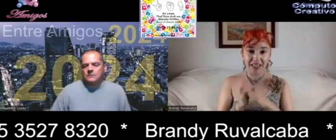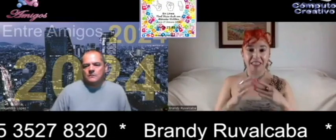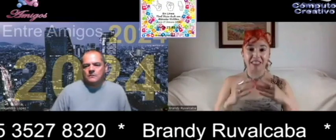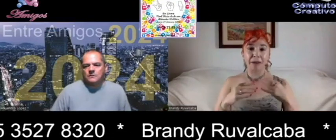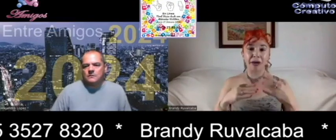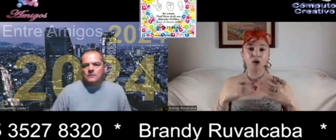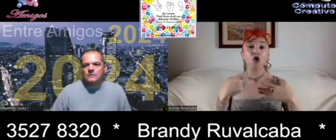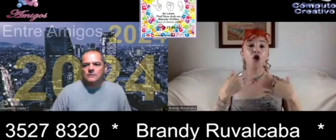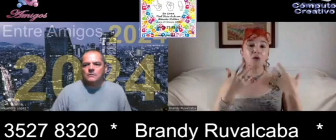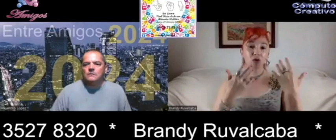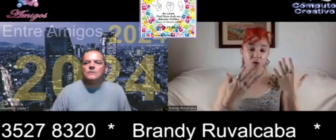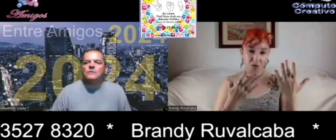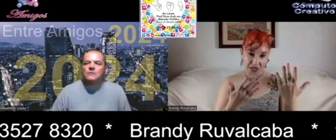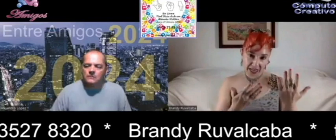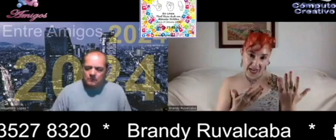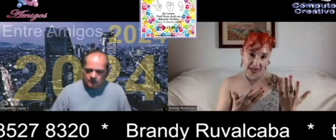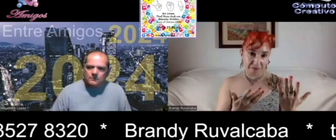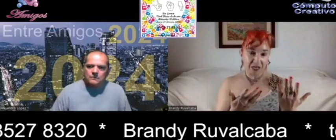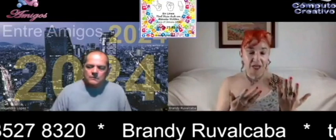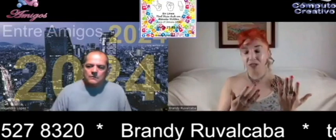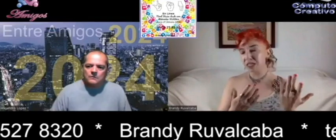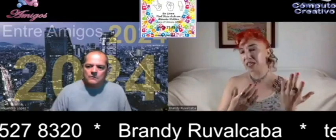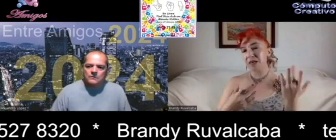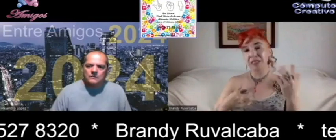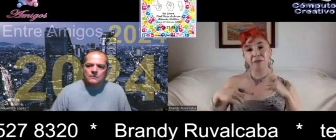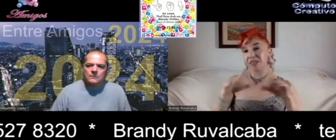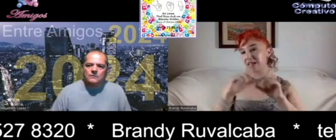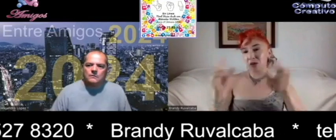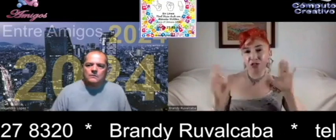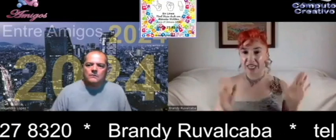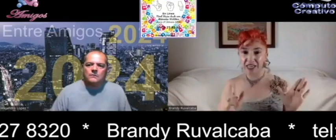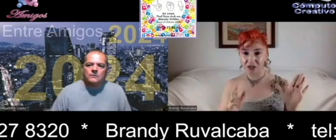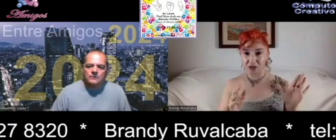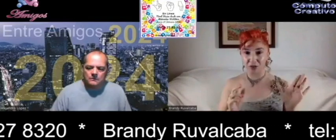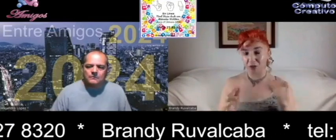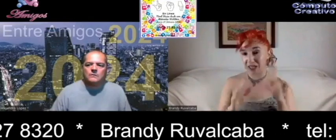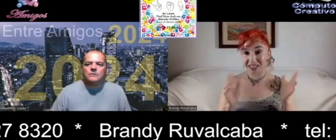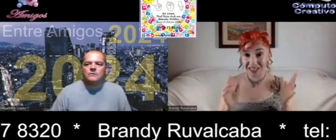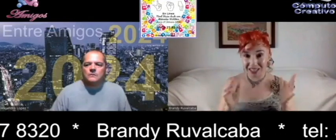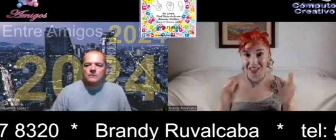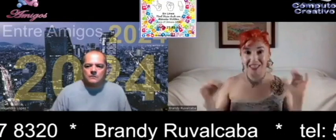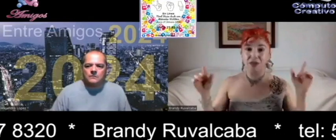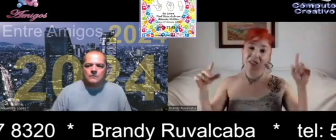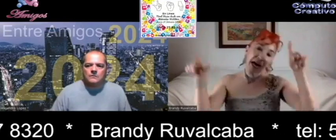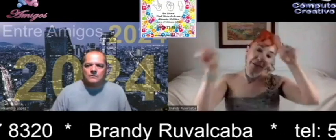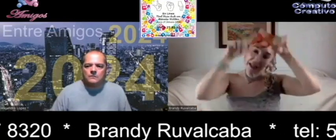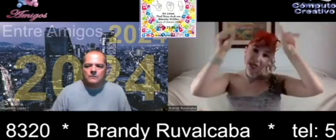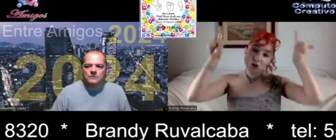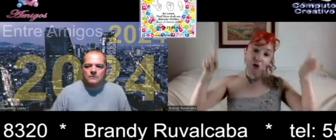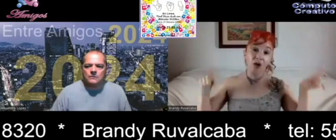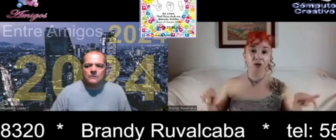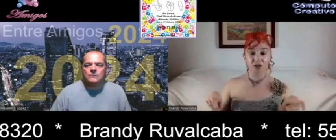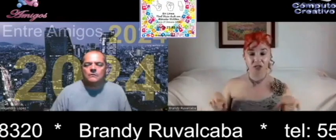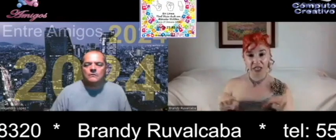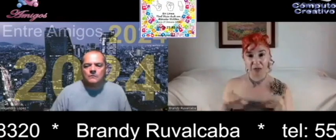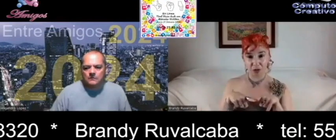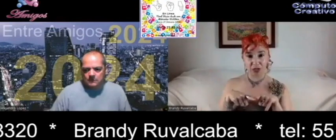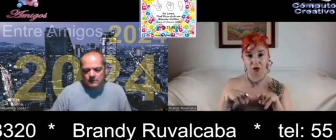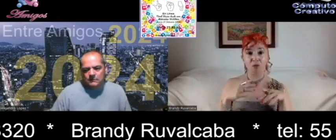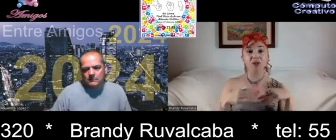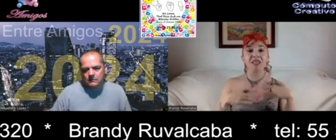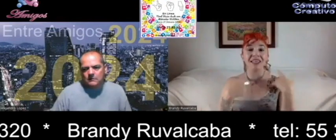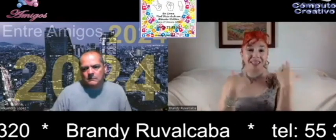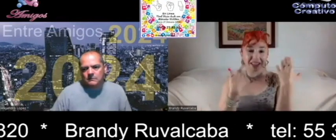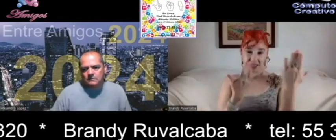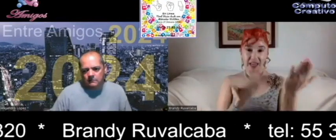aprenden sepan cómo comunicarla. No es nada más aprender los gestos porque sí, sino es aprender todo el concepto de